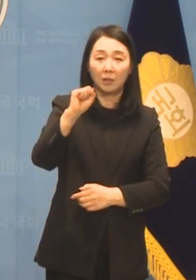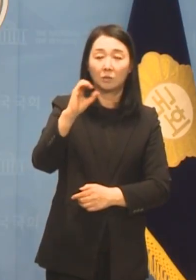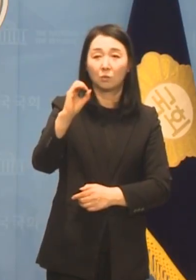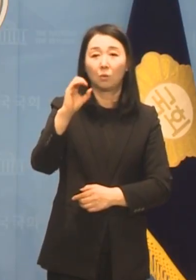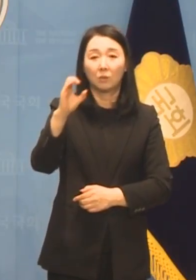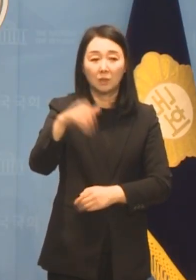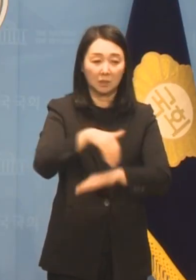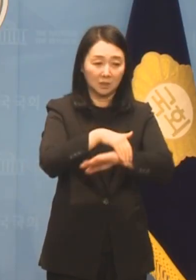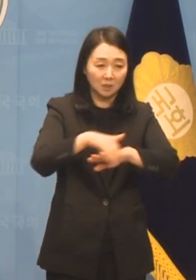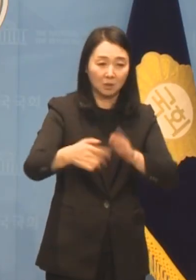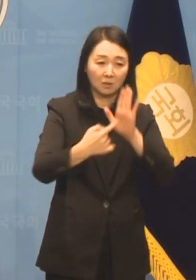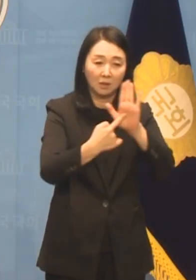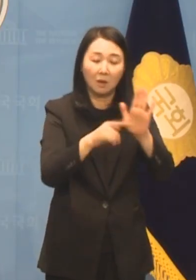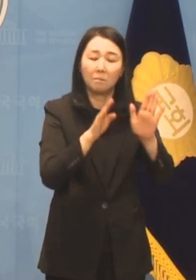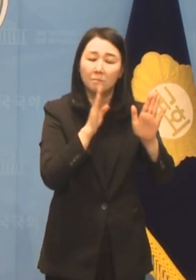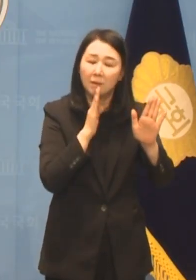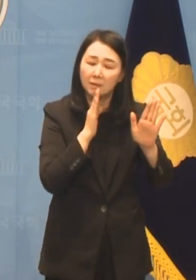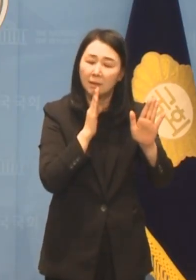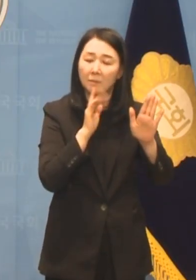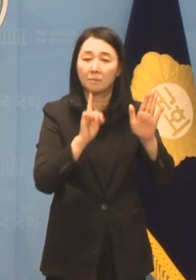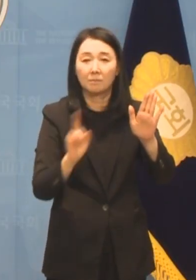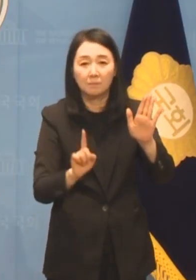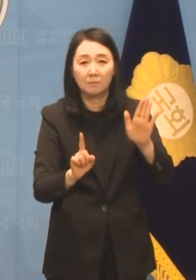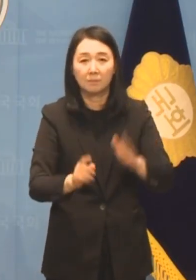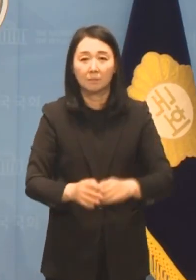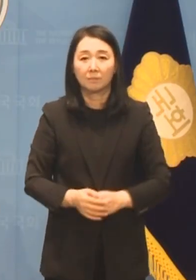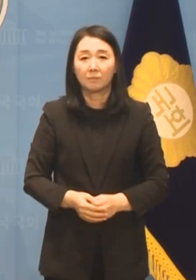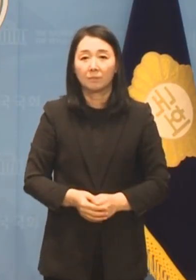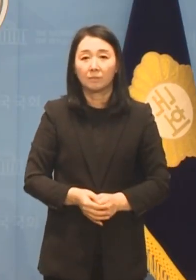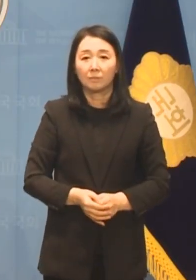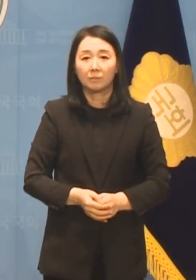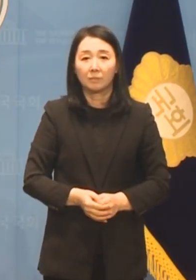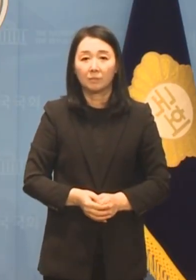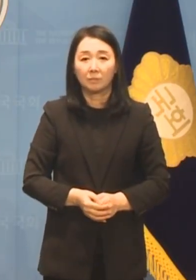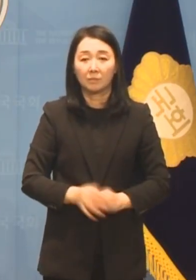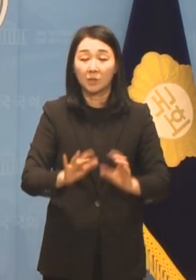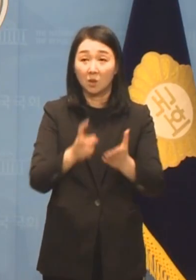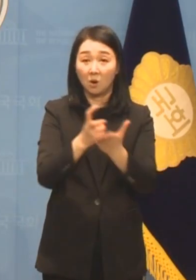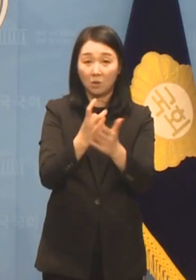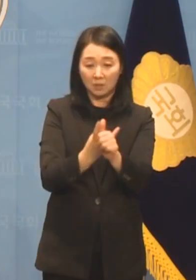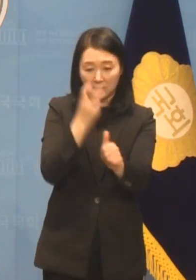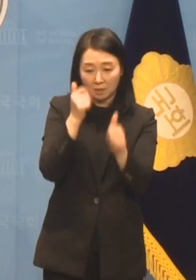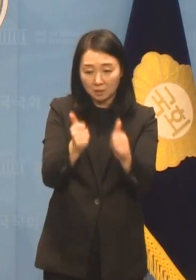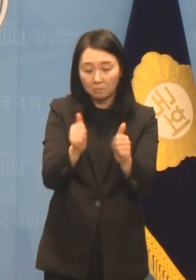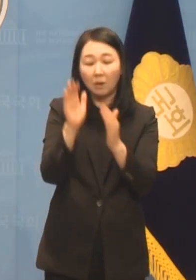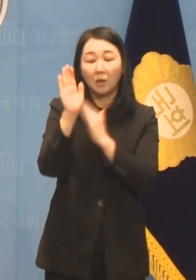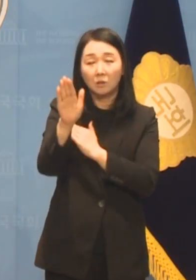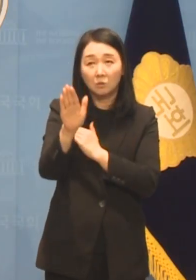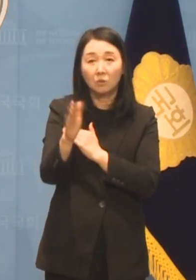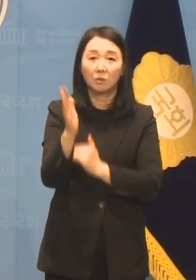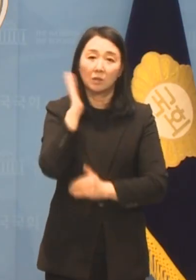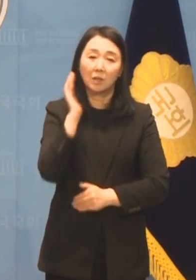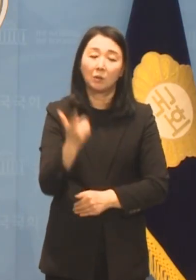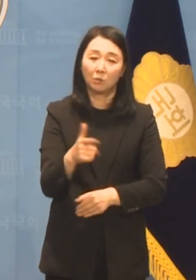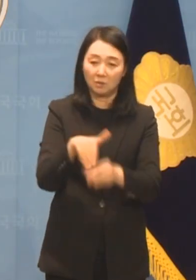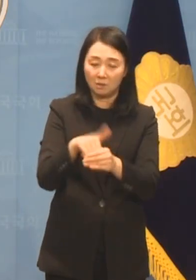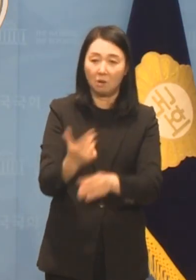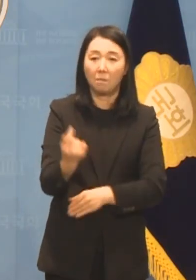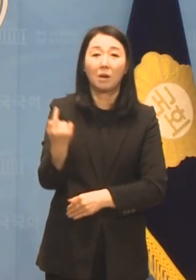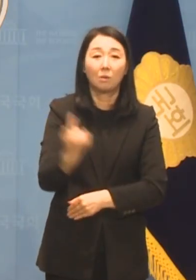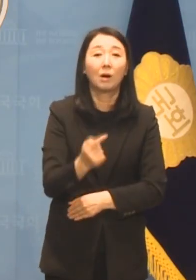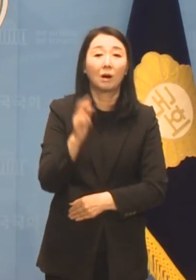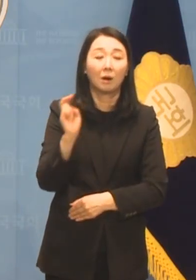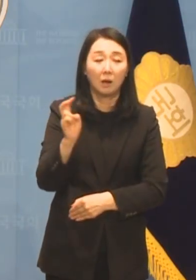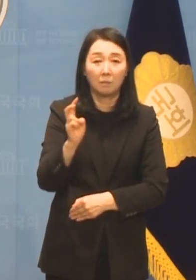것이 과연 합리적인 판단입니까? 헌재의 탄핵 심판 이후 조기 대선이 예측된 상황에서